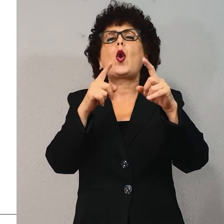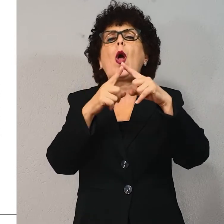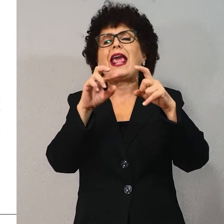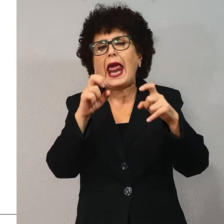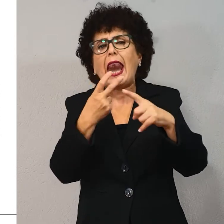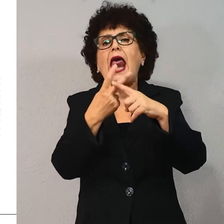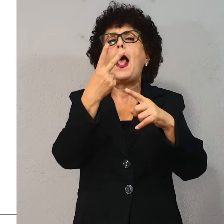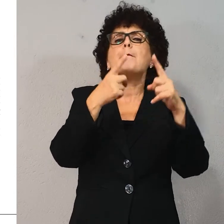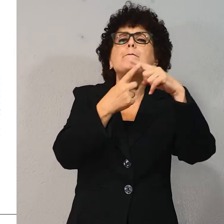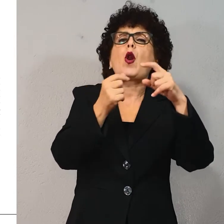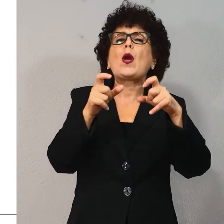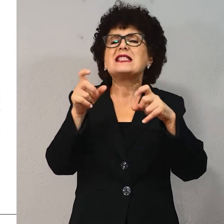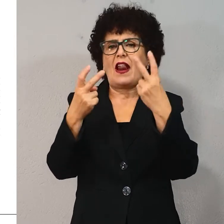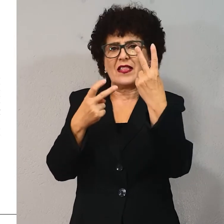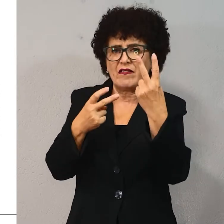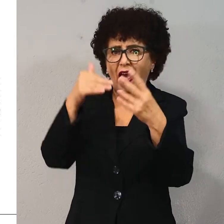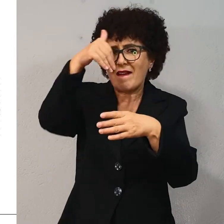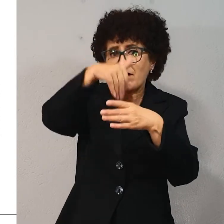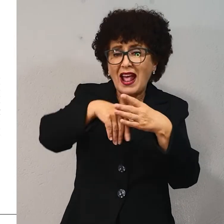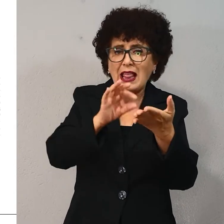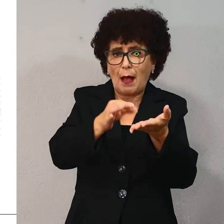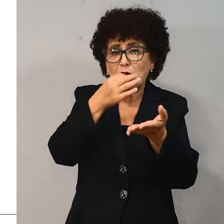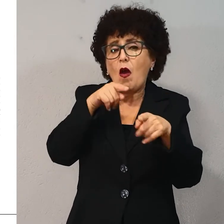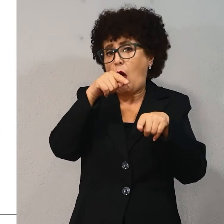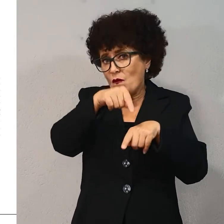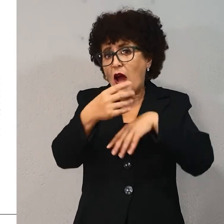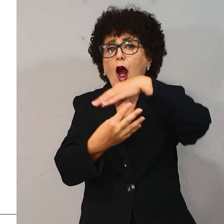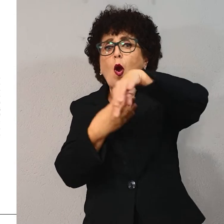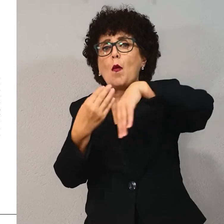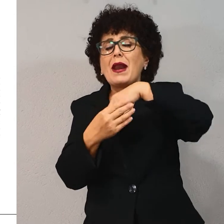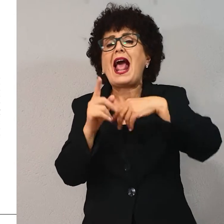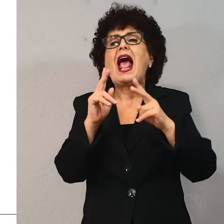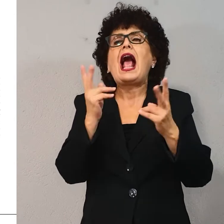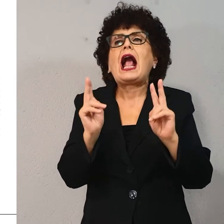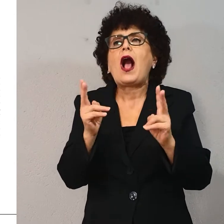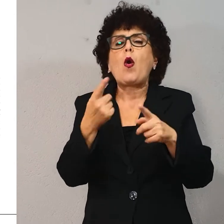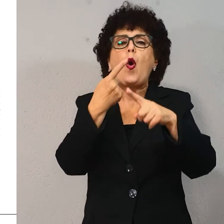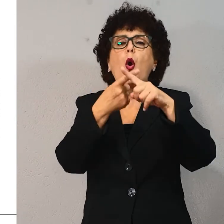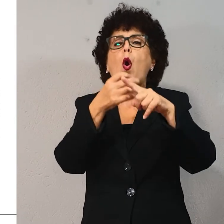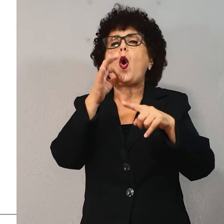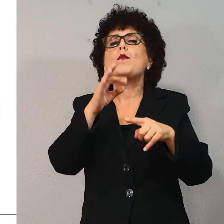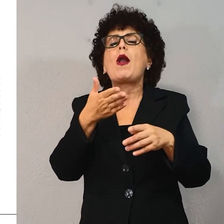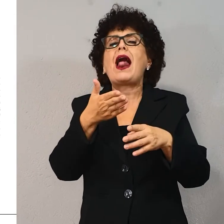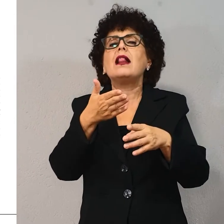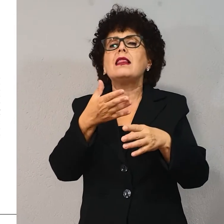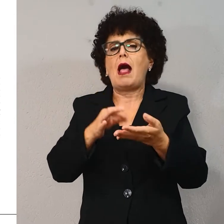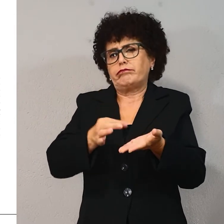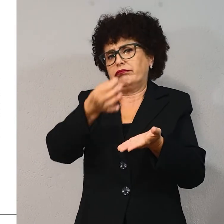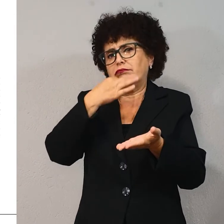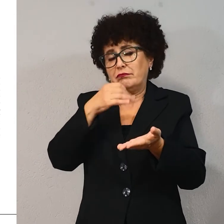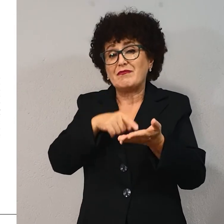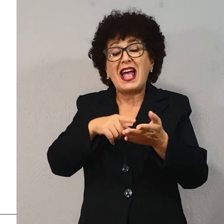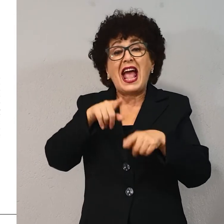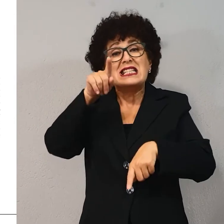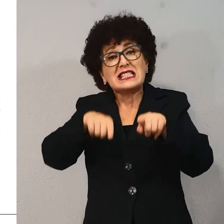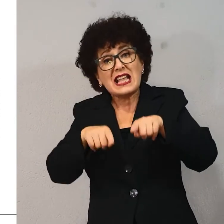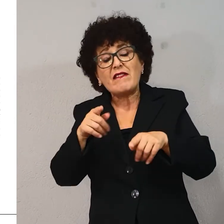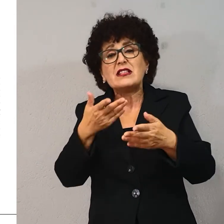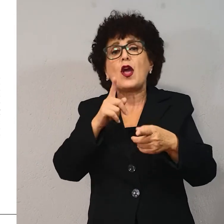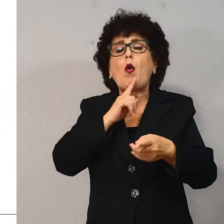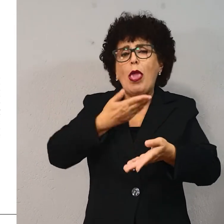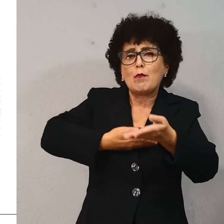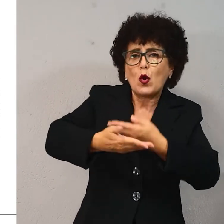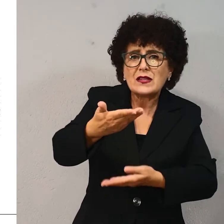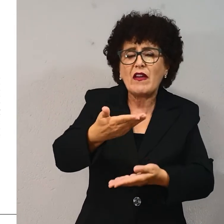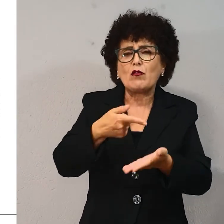прогестерон. И токму затоа истите се комбинирана хормонална контрацепција. Во зависност од